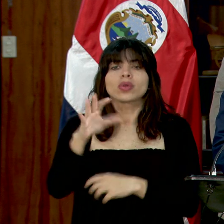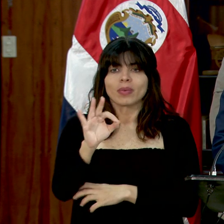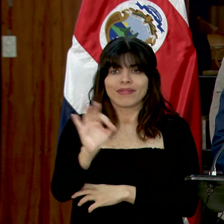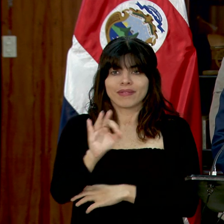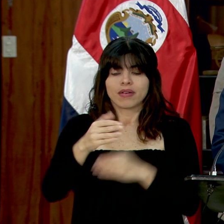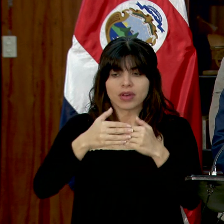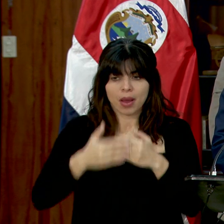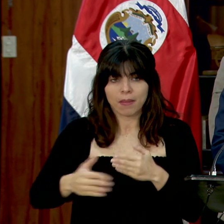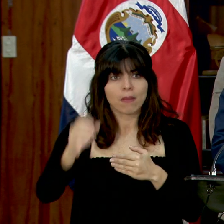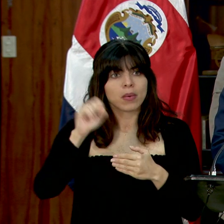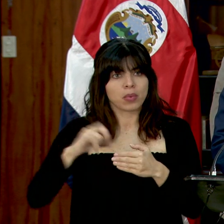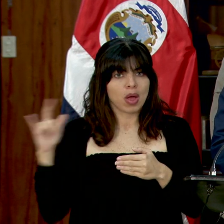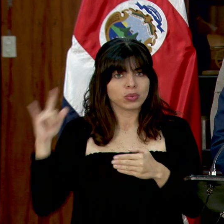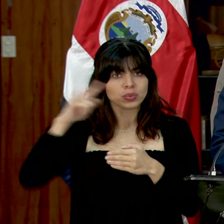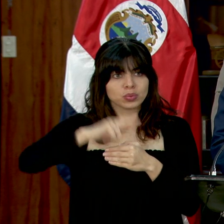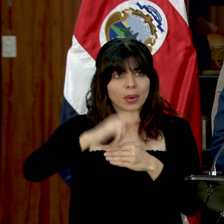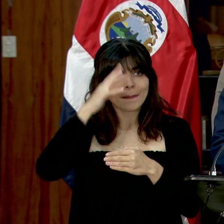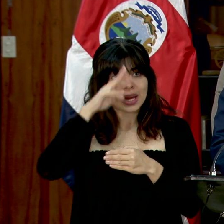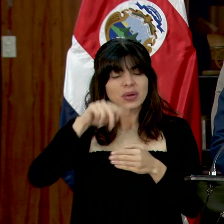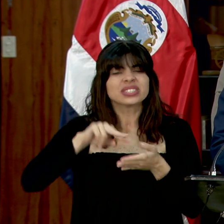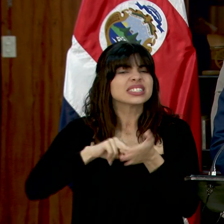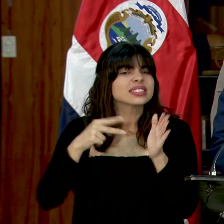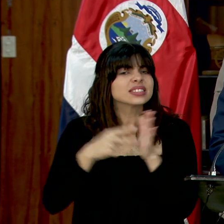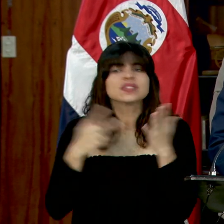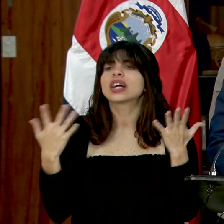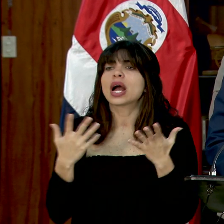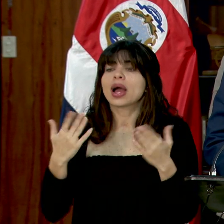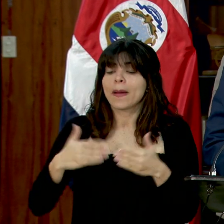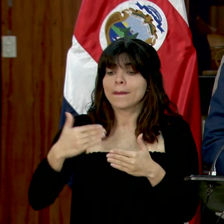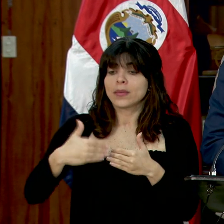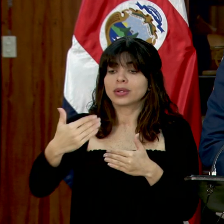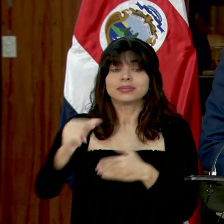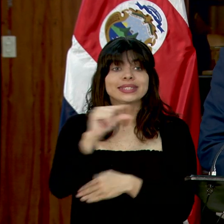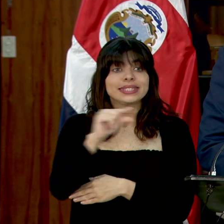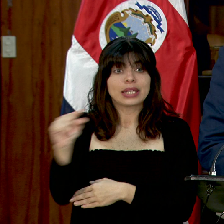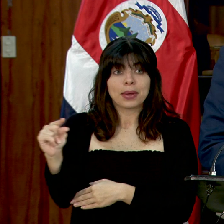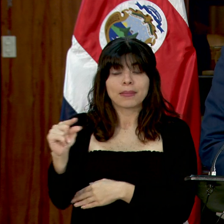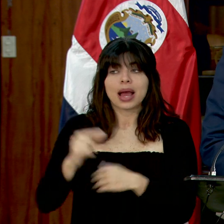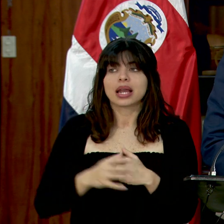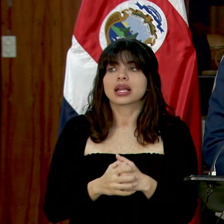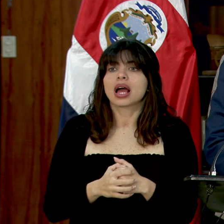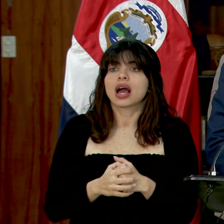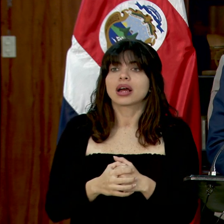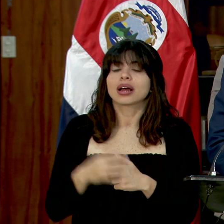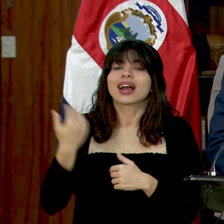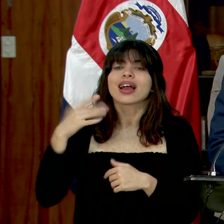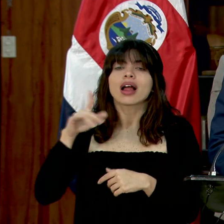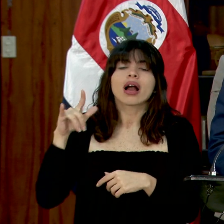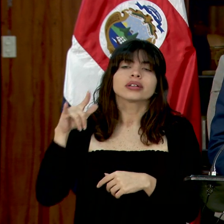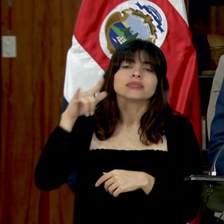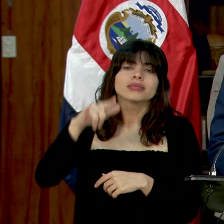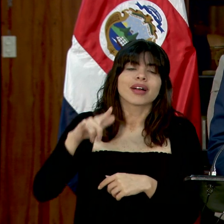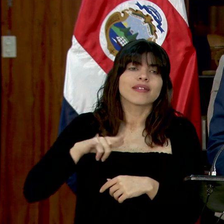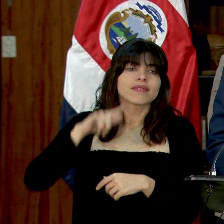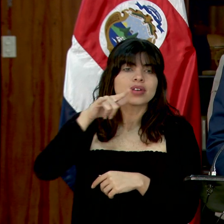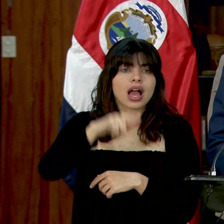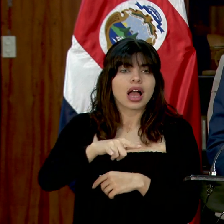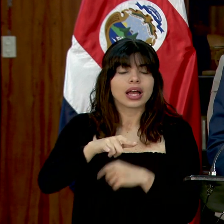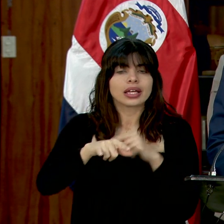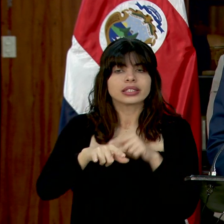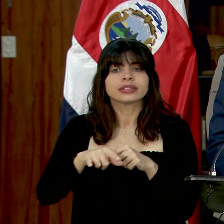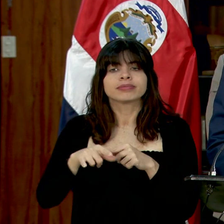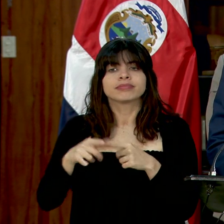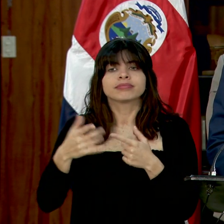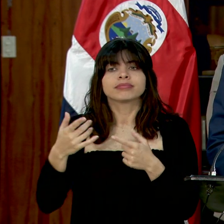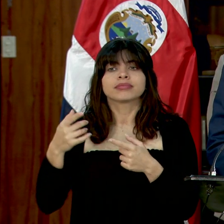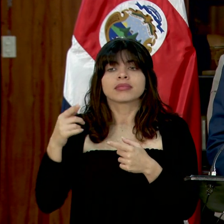febrero. Esto significa que en las próximas semanas, lo que era una frecuencia de dos viajes